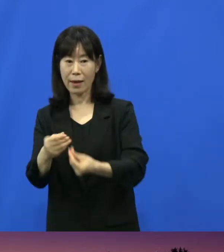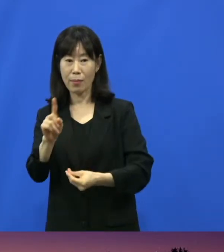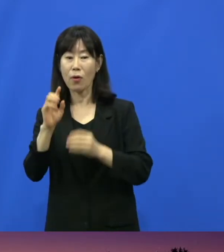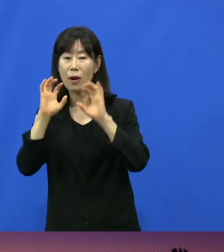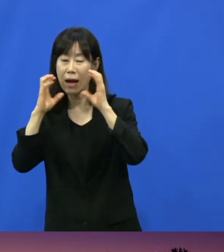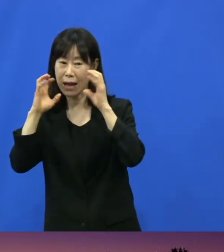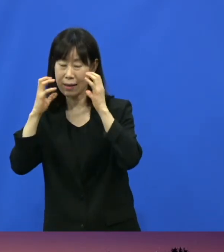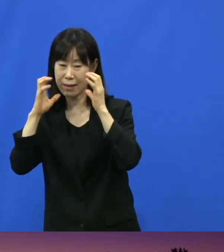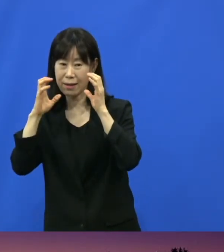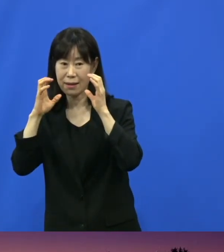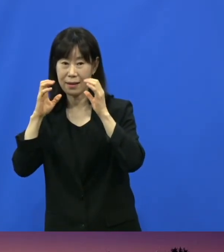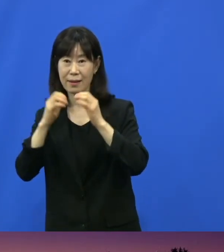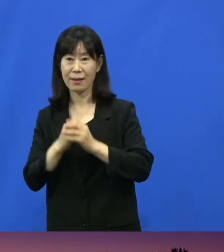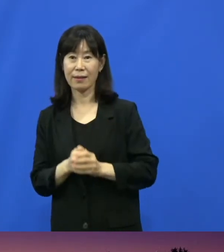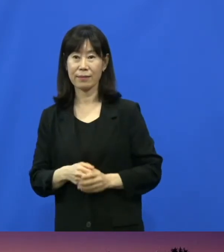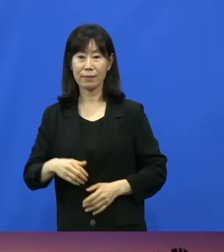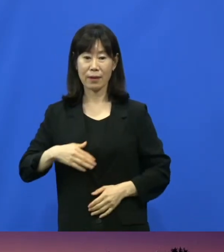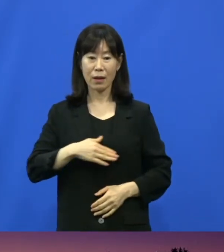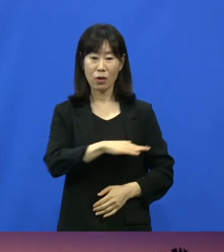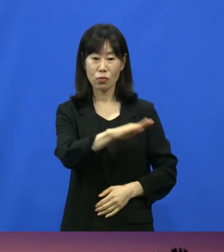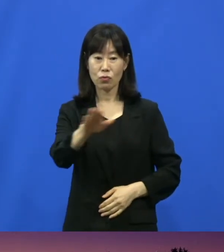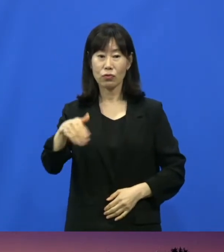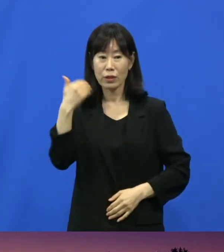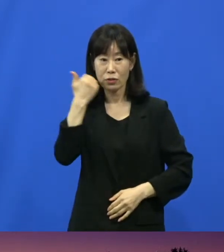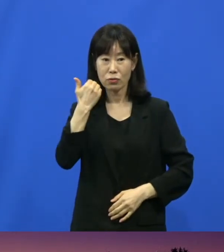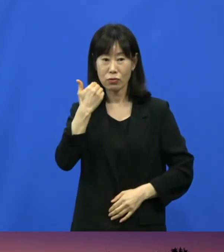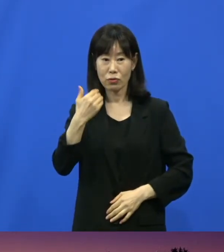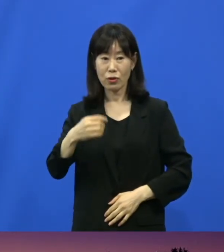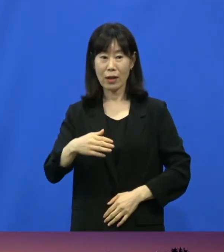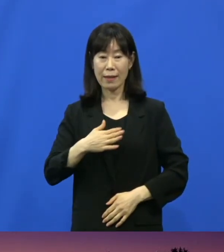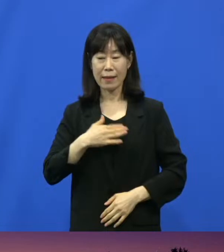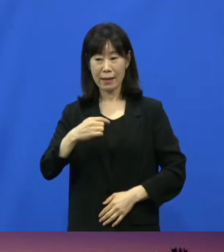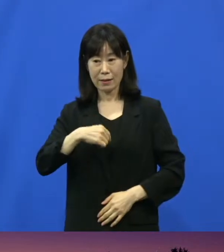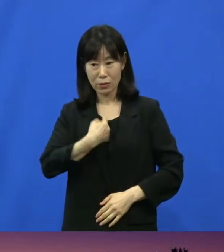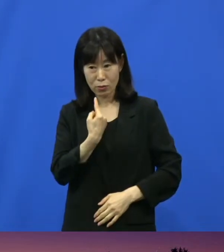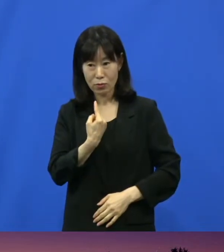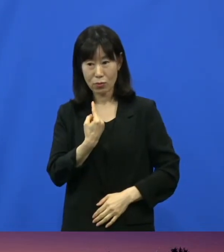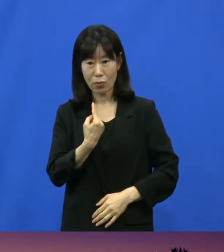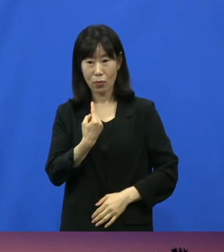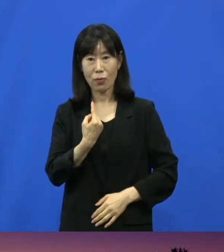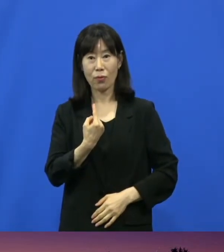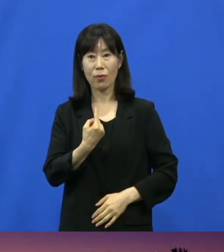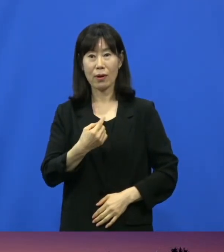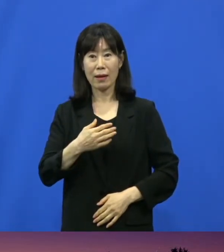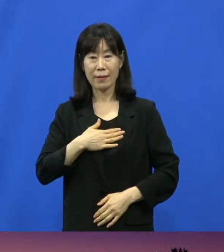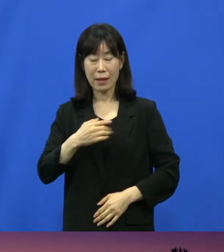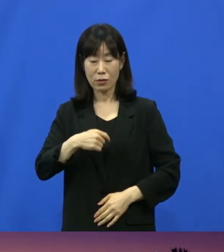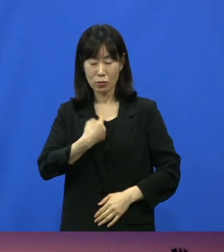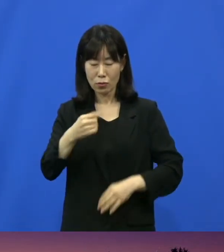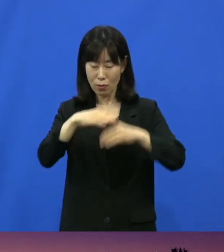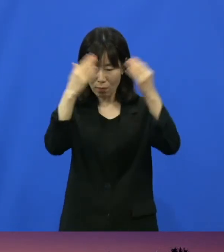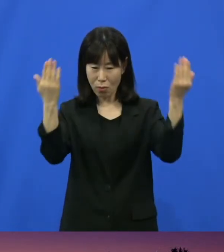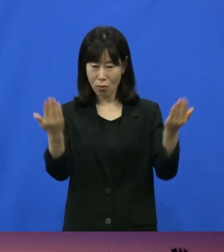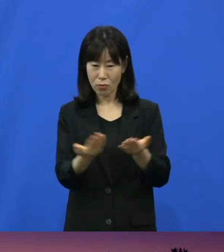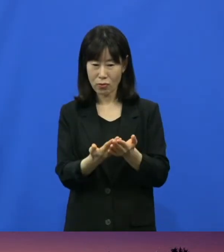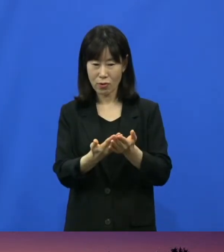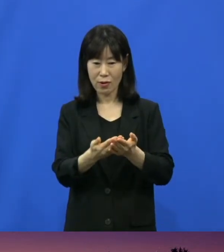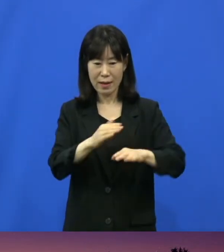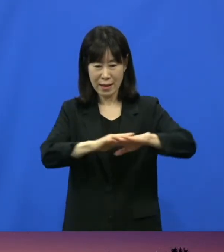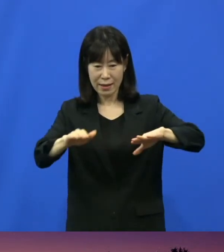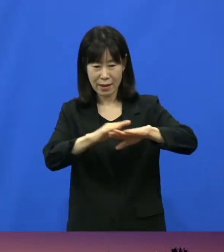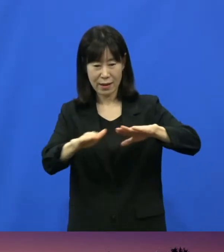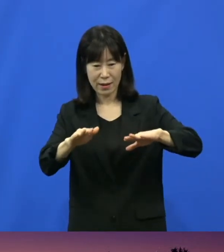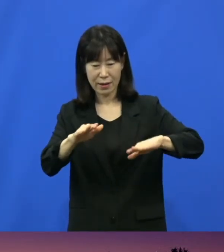그래서 우리가 누구예요? 의존적 존재라는 거, 스스로 충분하지 않다는 거. 인간이라는 존재를 정확하게 이해해야 된다는